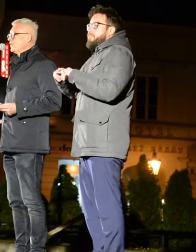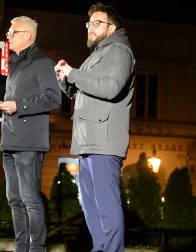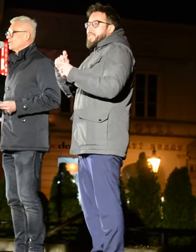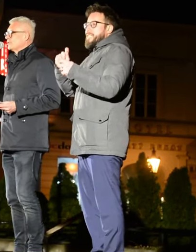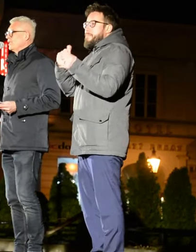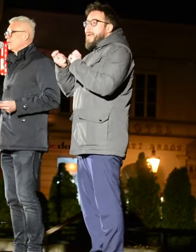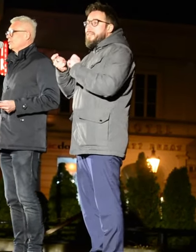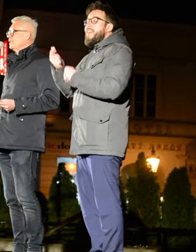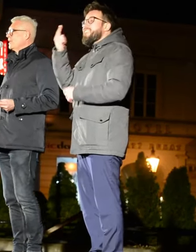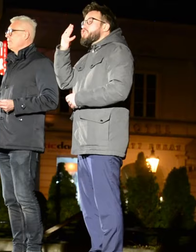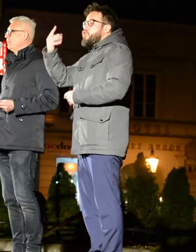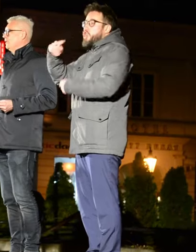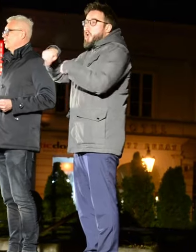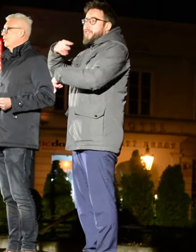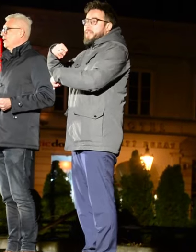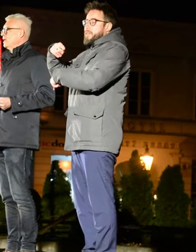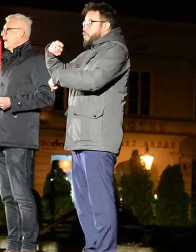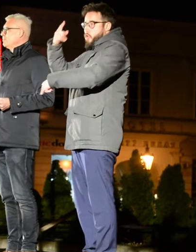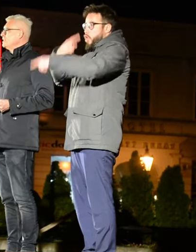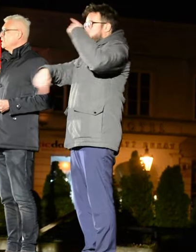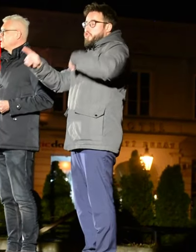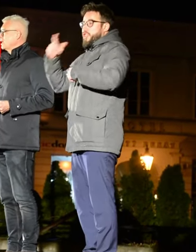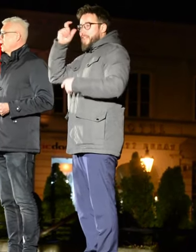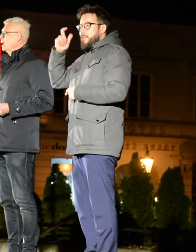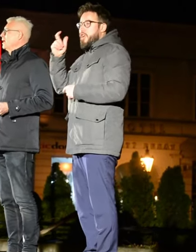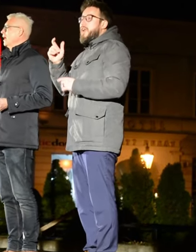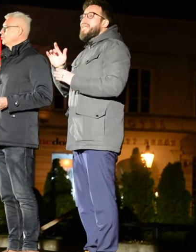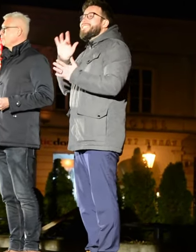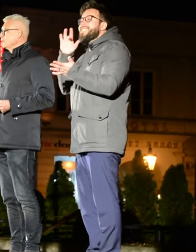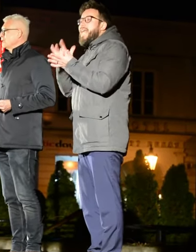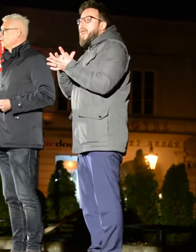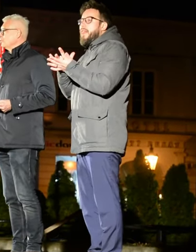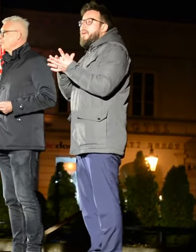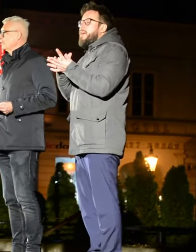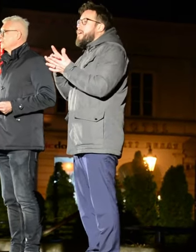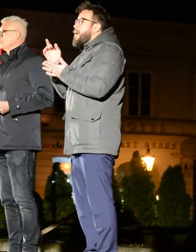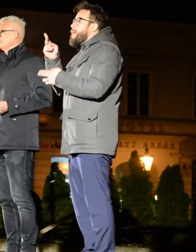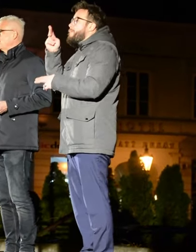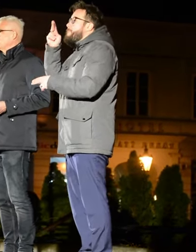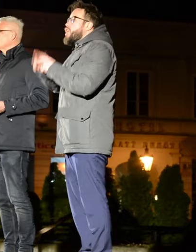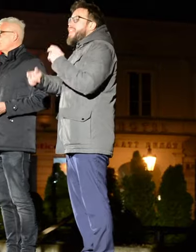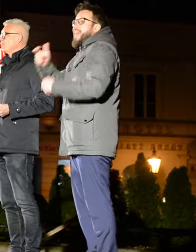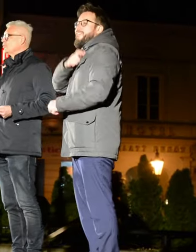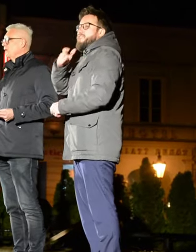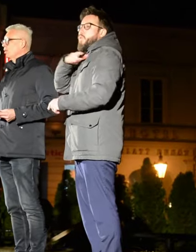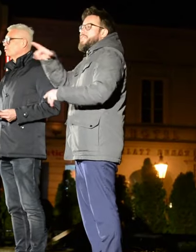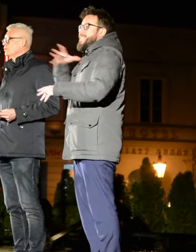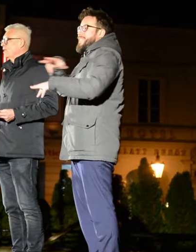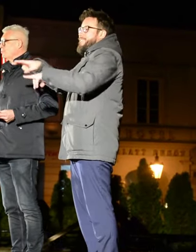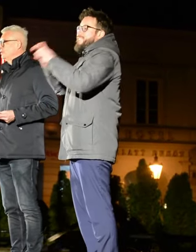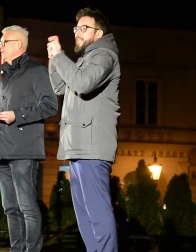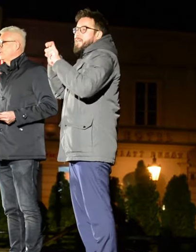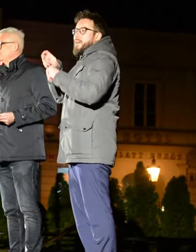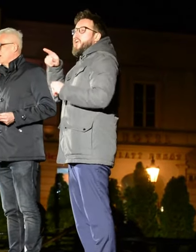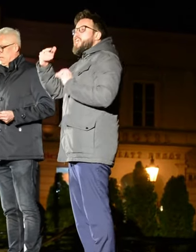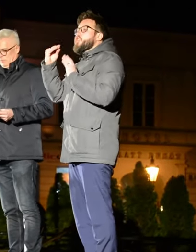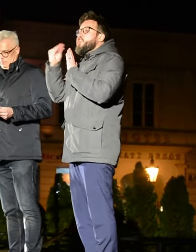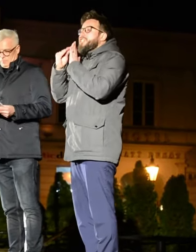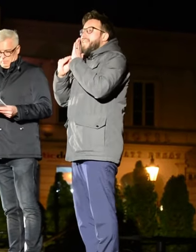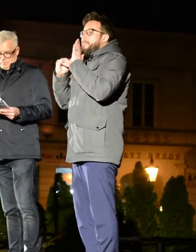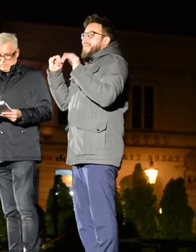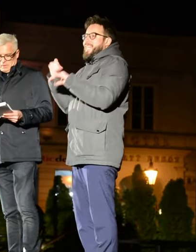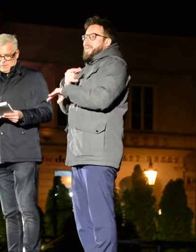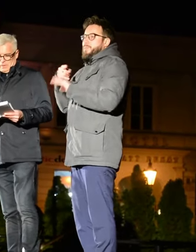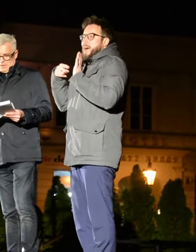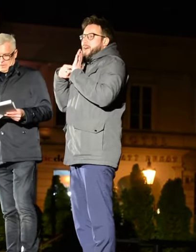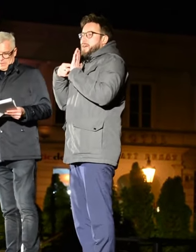za 24 hodín len preto, aby získal aj tú poslednú funkciu v štáte, ktorá mu do jeho zoznamu ešte chýba. Tak